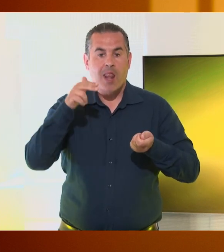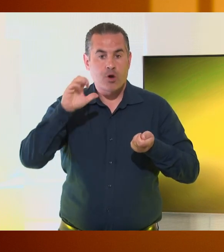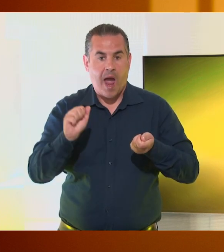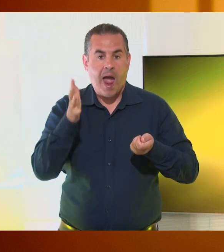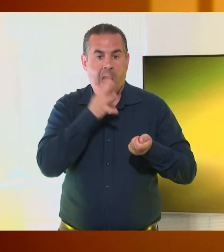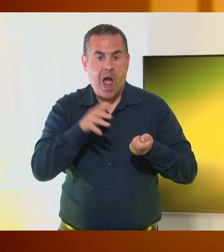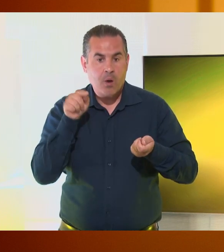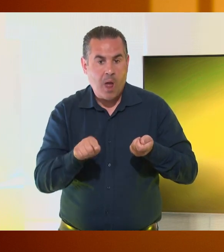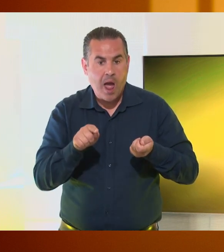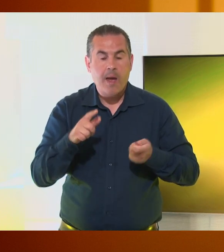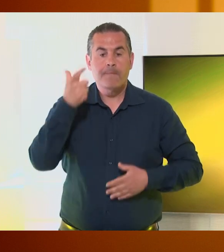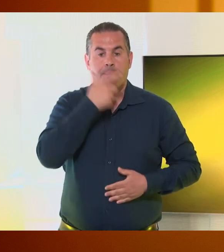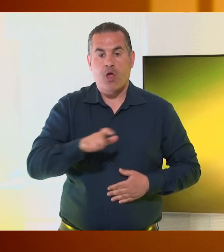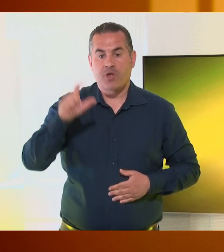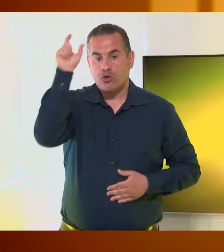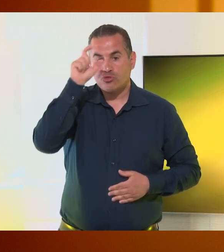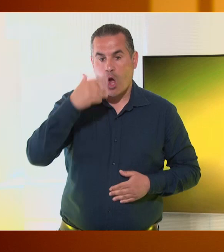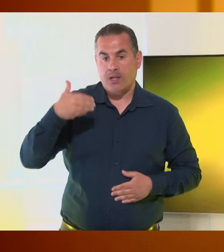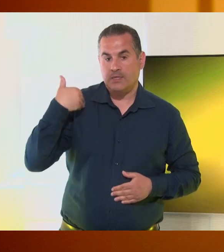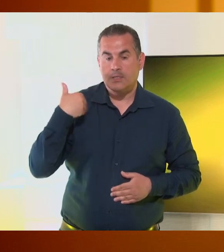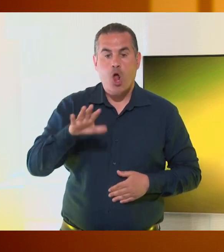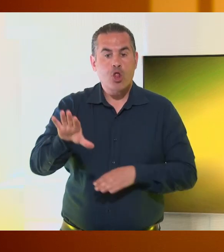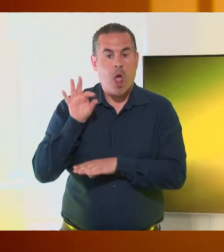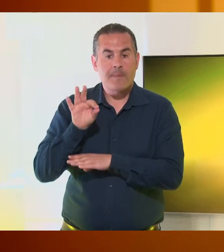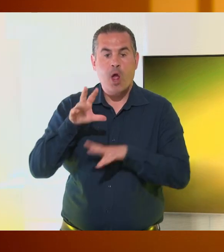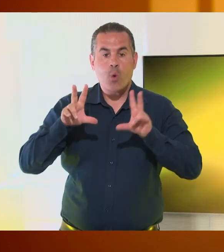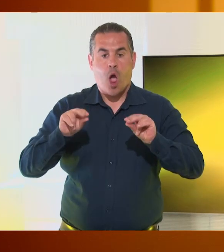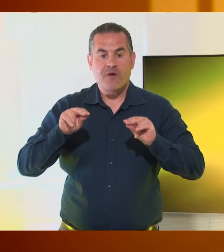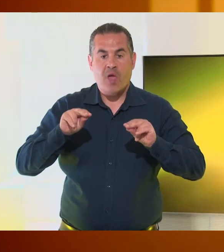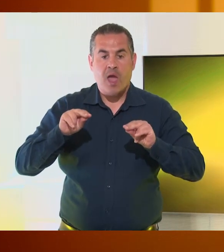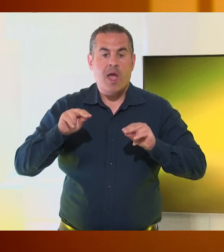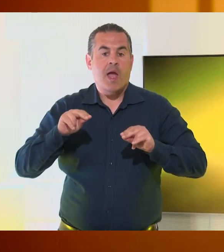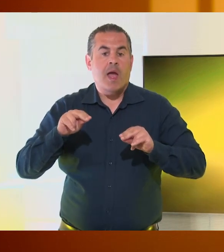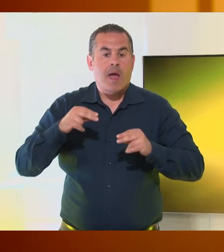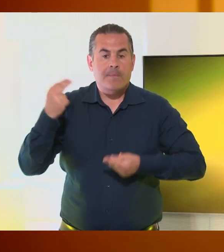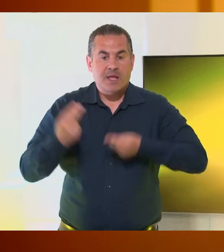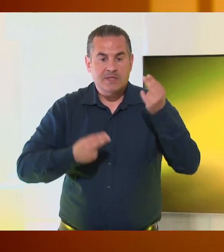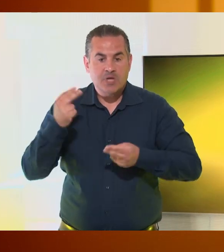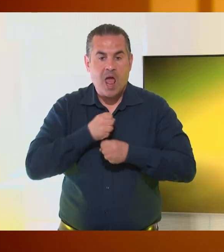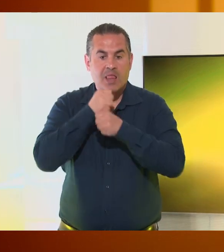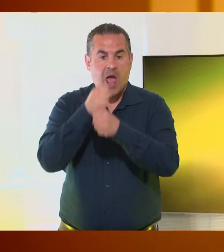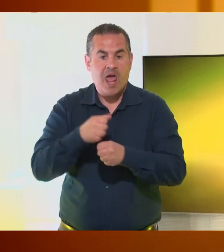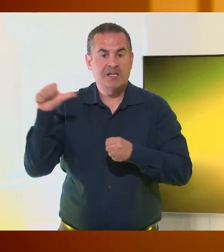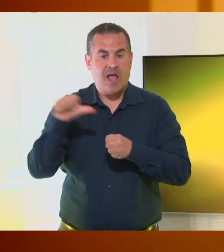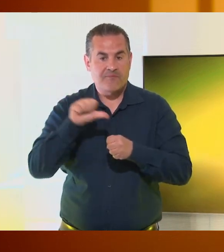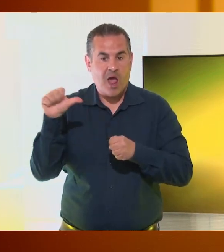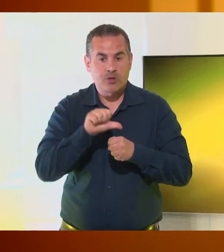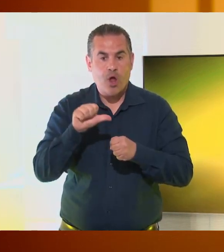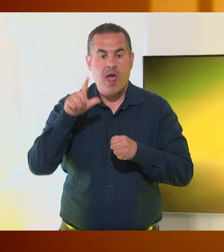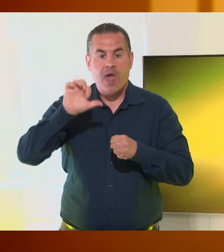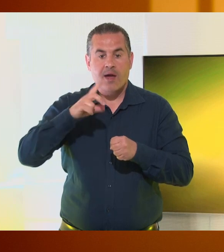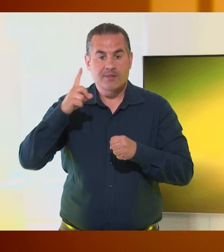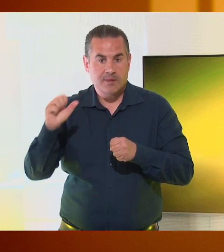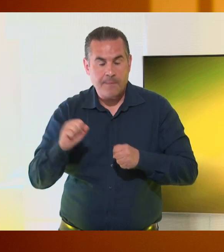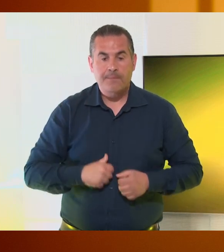effettuata nei giorni scorsi. L'hanno chiesto Filctem CGL, FMK CISL e Wiltech Will, che denunciano l'inadeguatezza della gestione